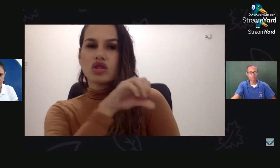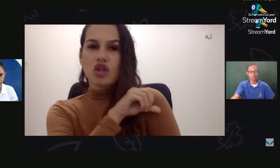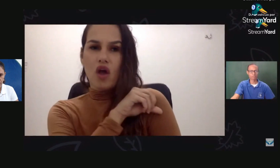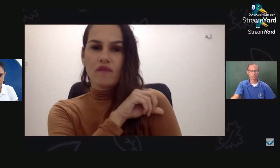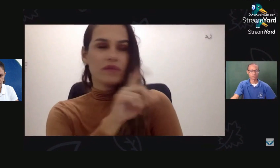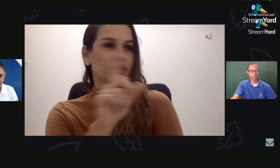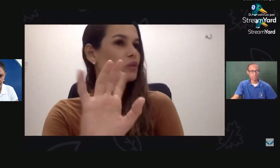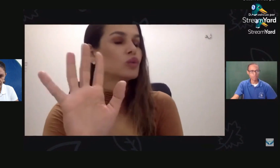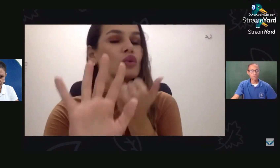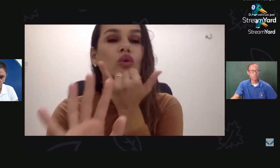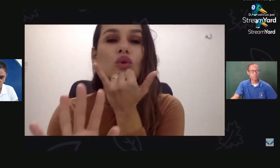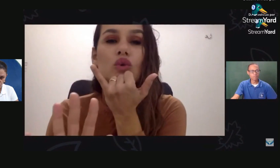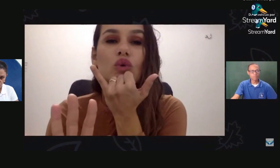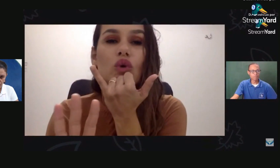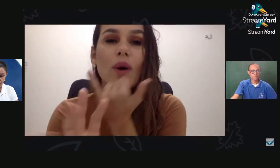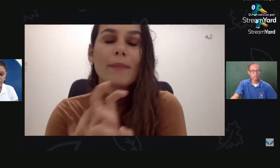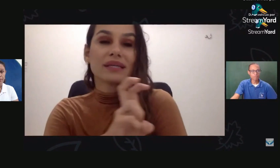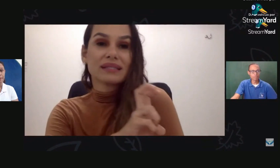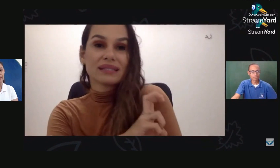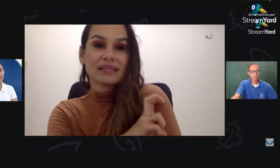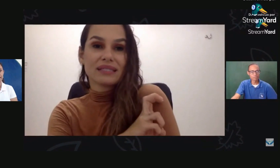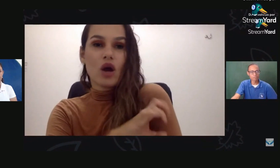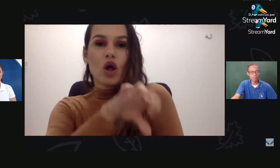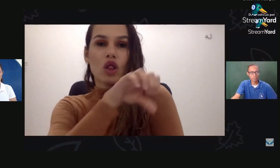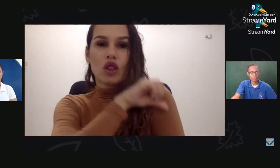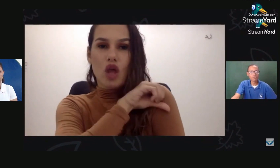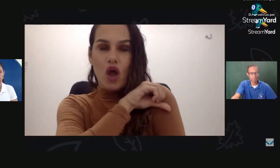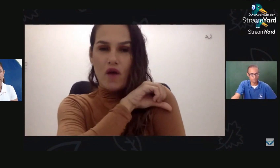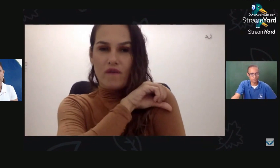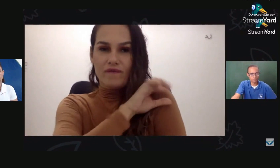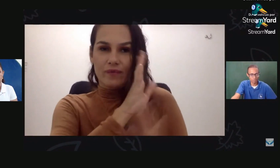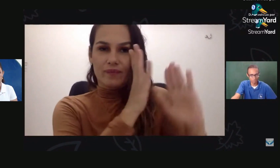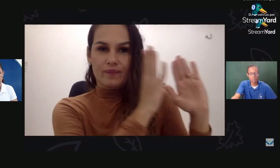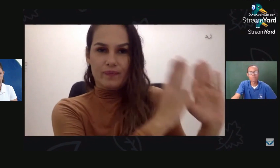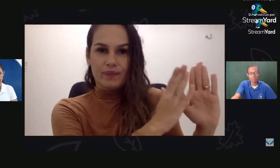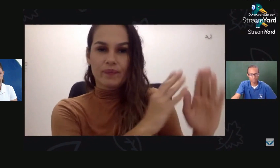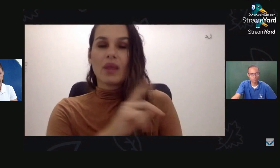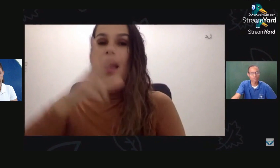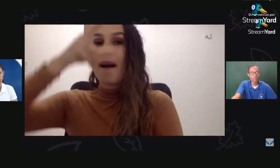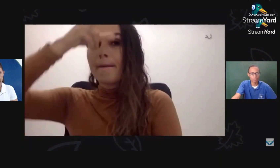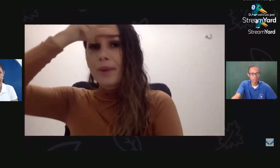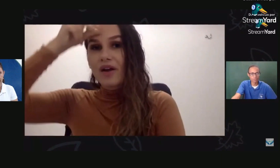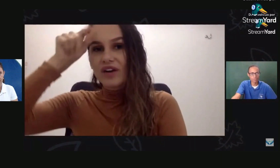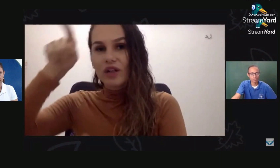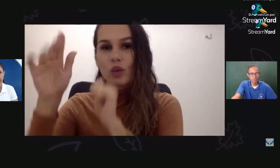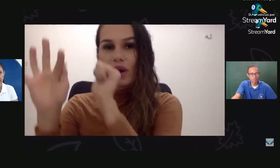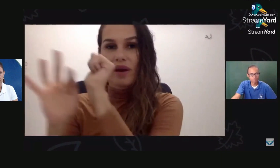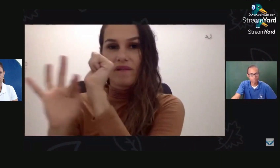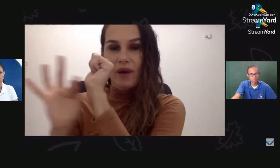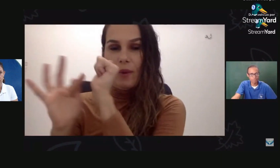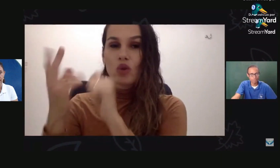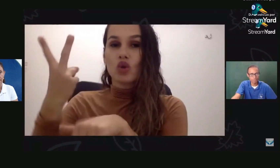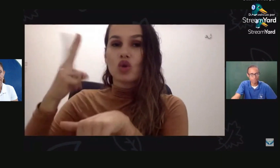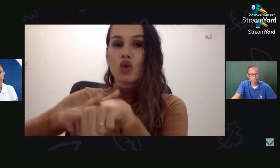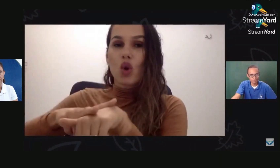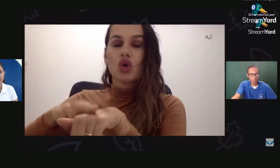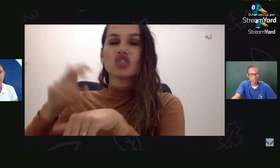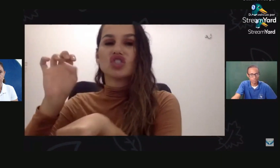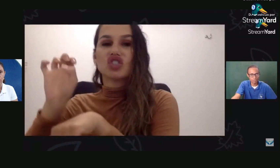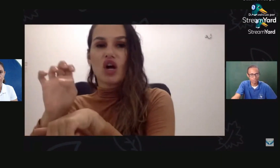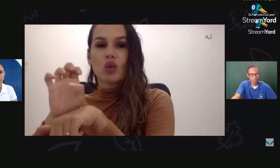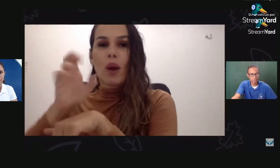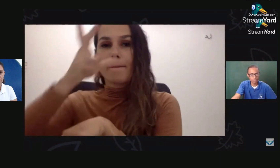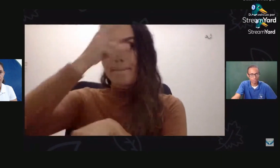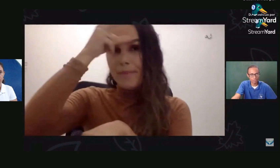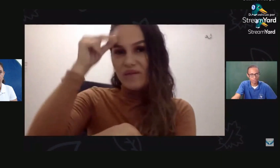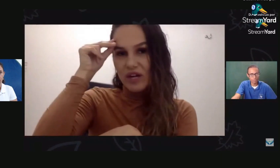Agora, eu acredito que tem até o nono ano, perdão, do quinto ao nono, né? Fica nessa escola, e pela